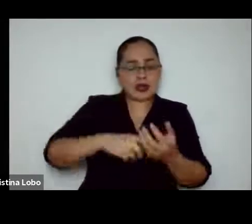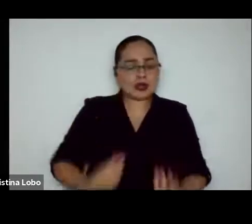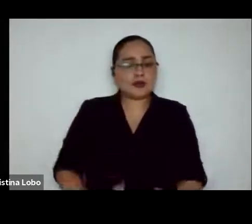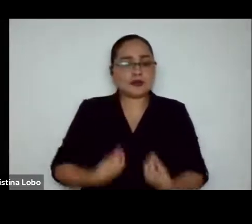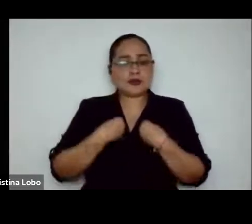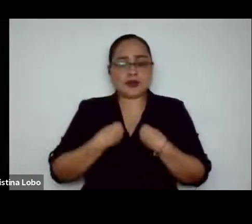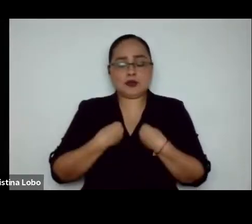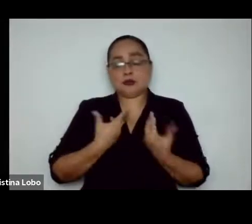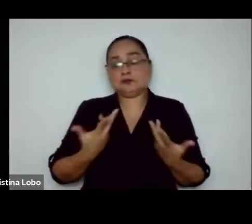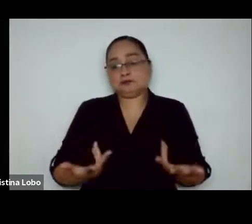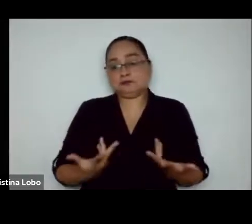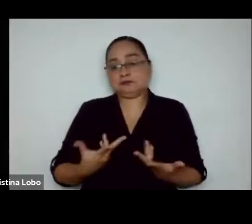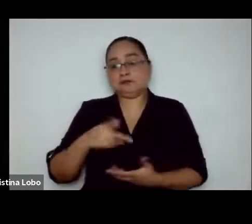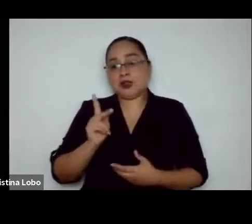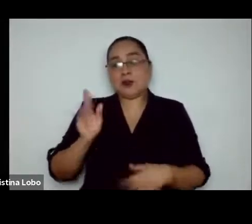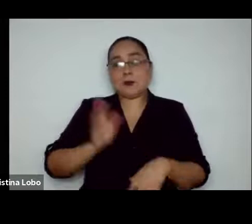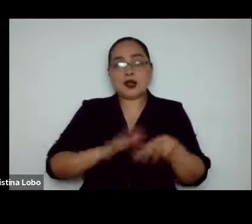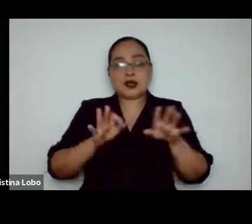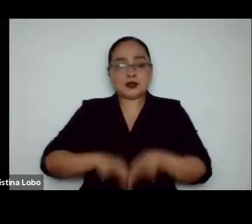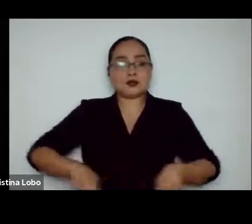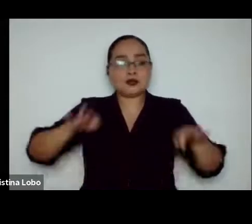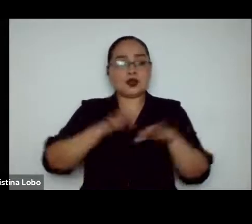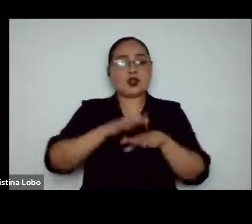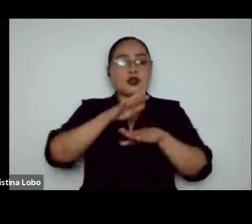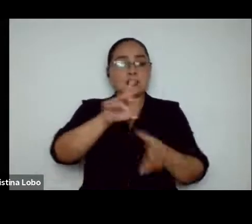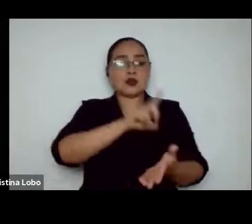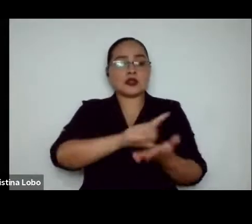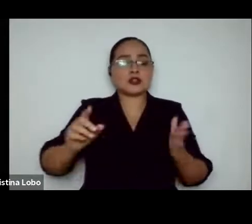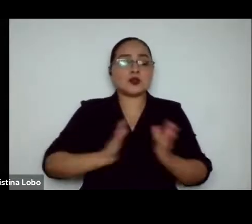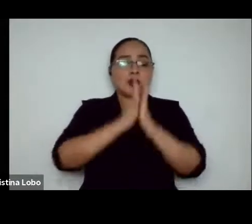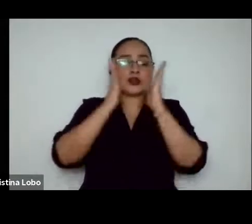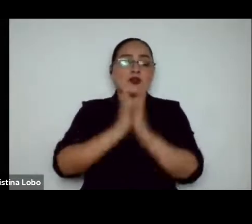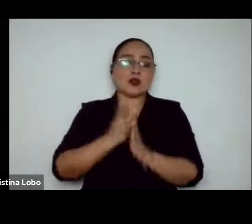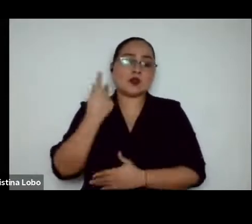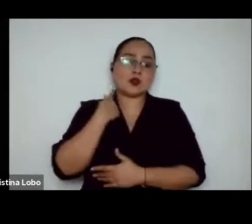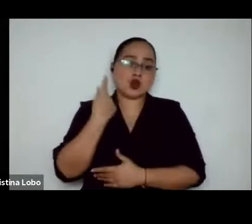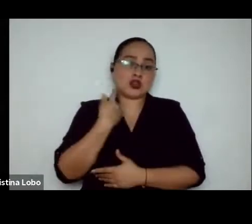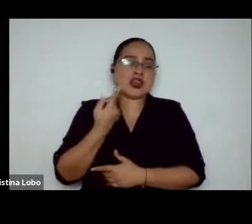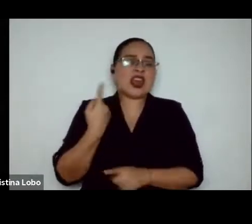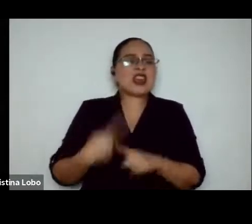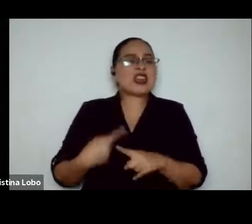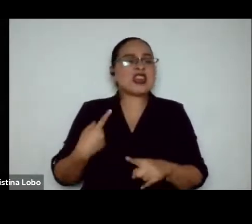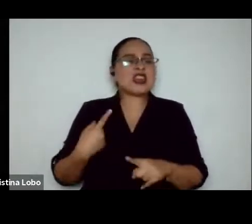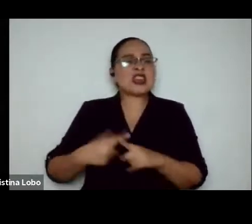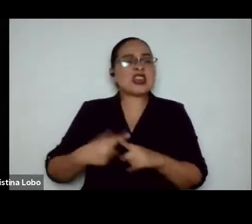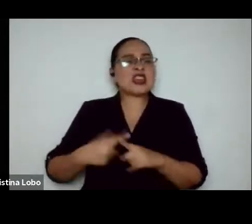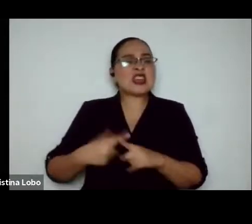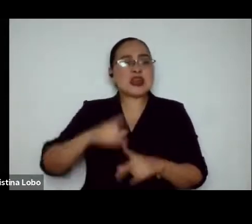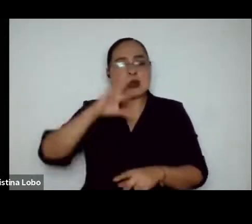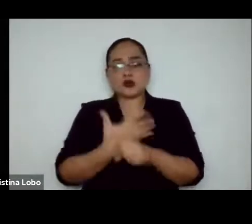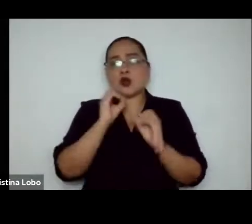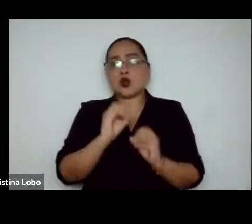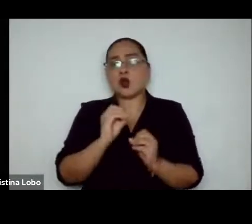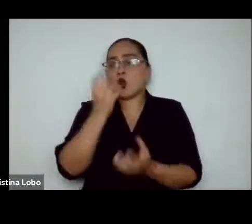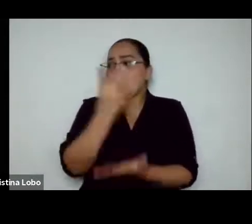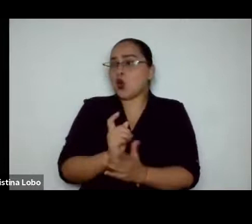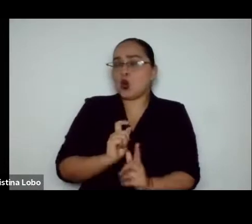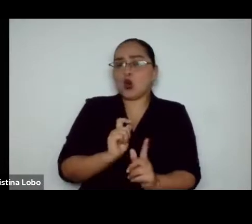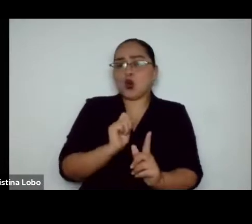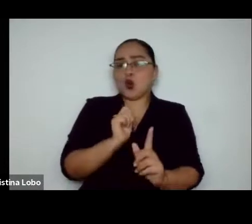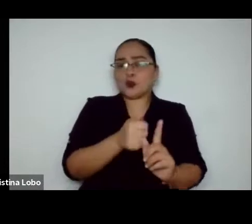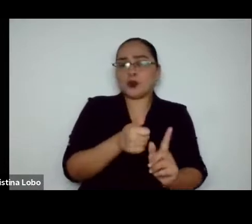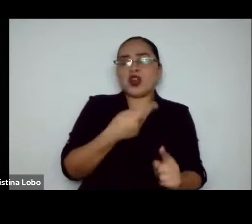los derechos, sobre todo los derechos de participación política, que se reducen o que se limitan, perdón, su titularidad se